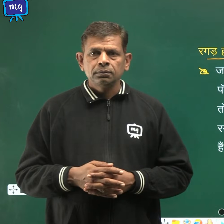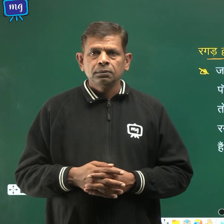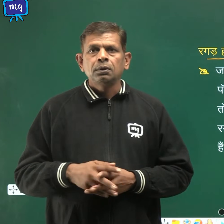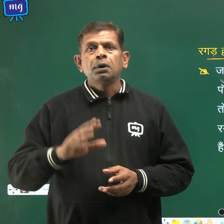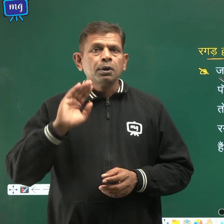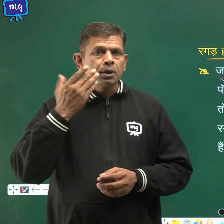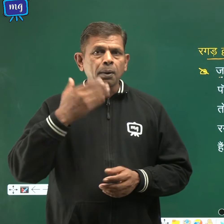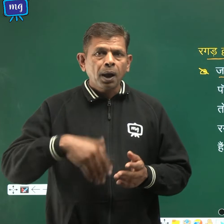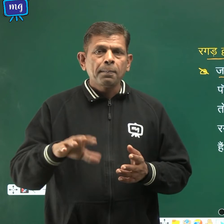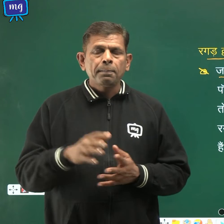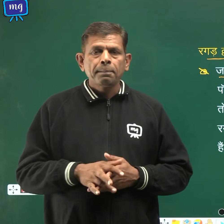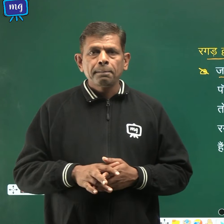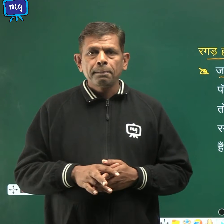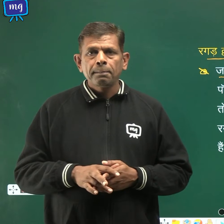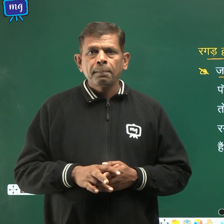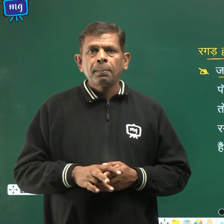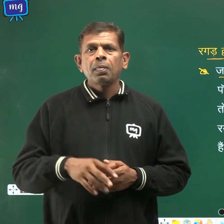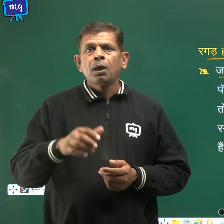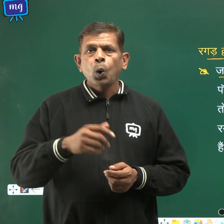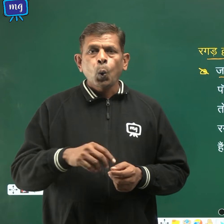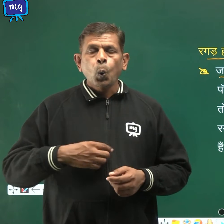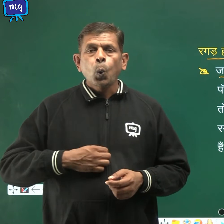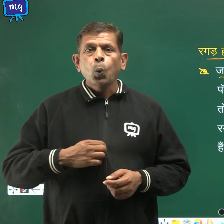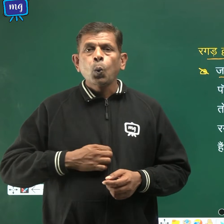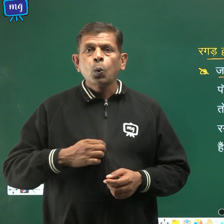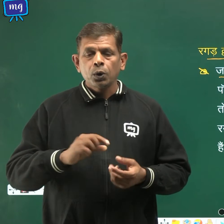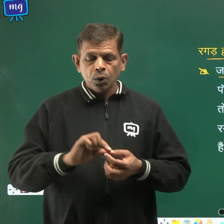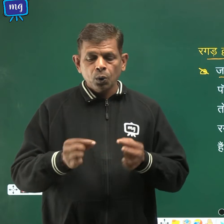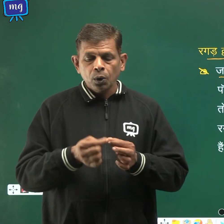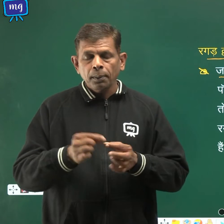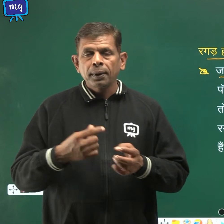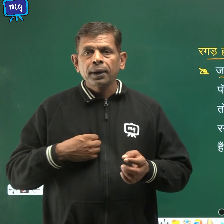जब हम ऊनी कपड़े